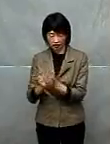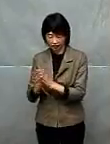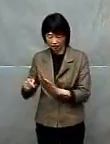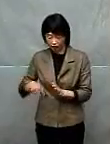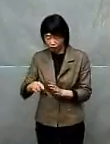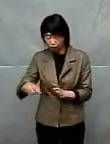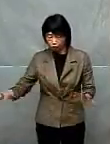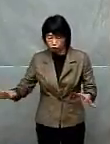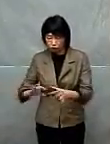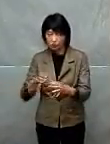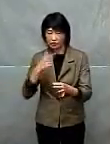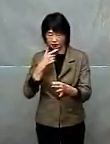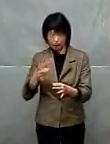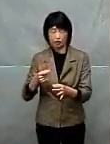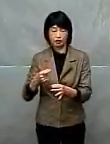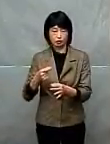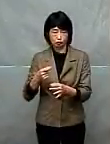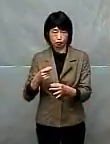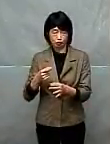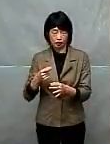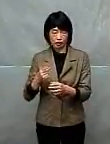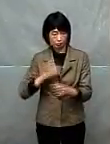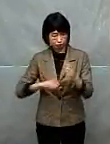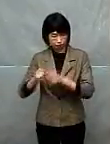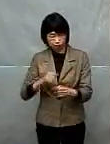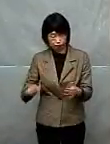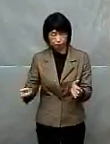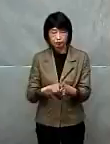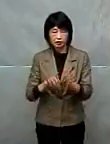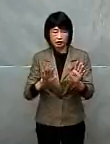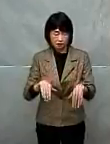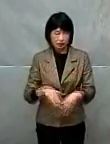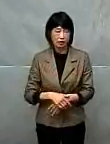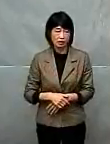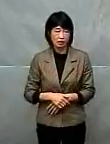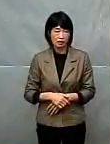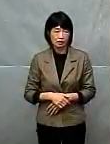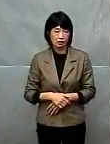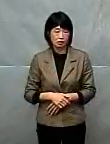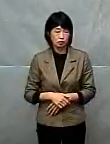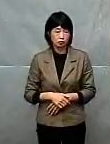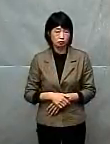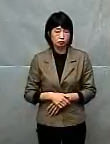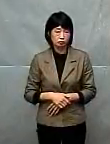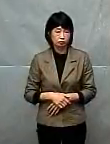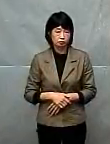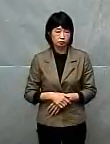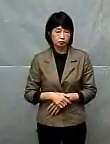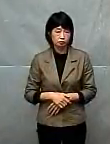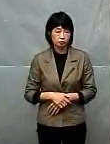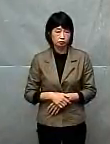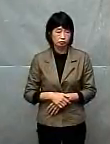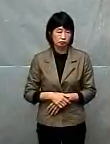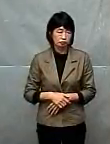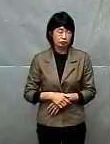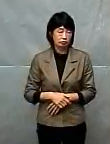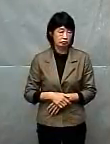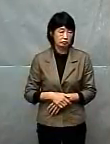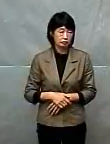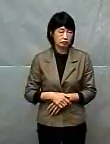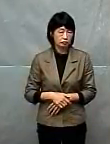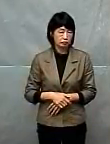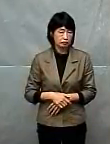こも連携していただいております。フル規格も連携ということで始まっておりますので